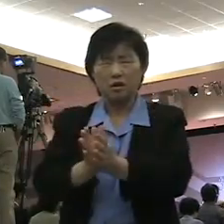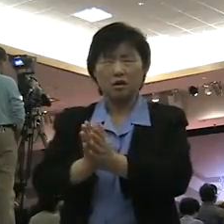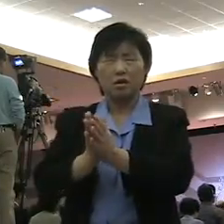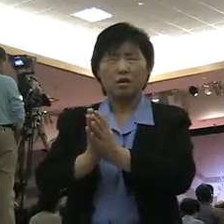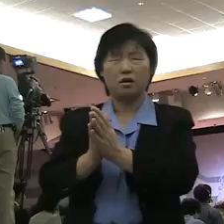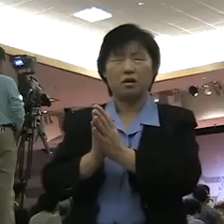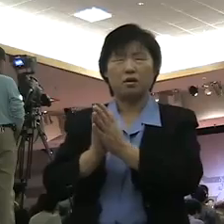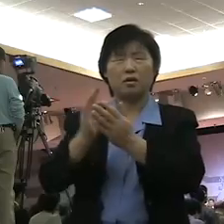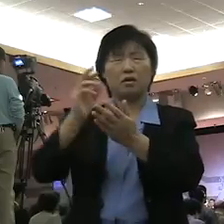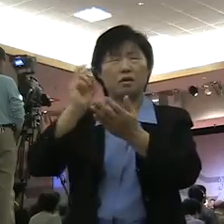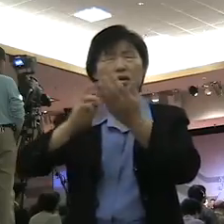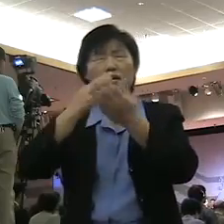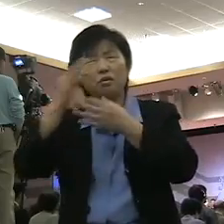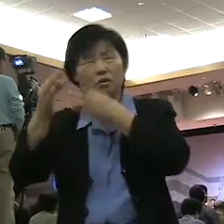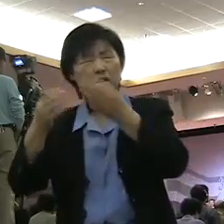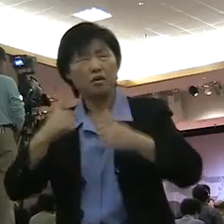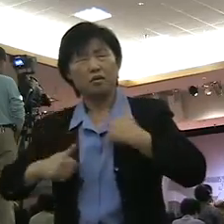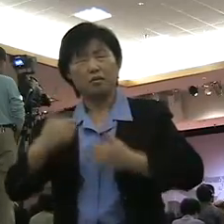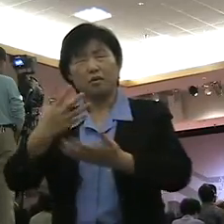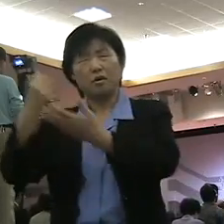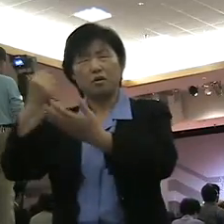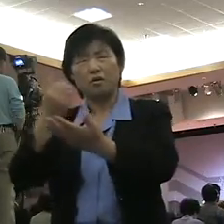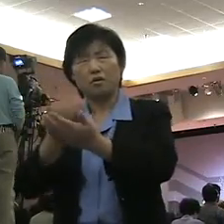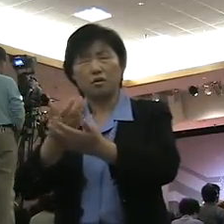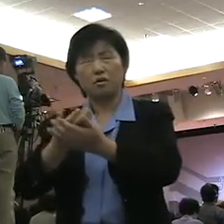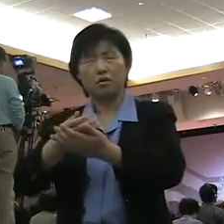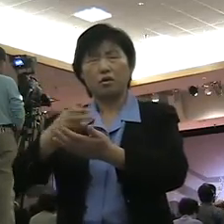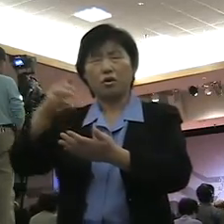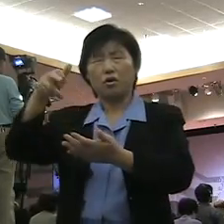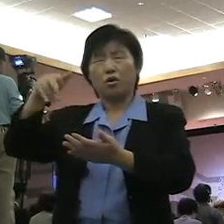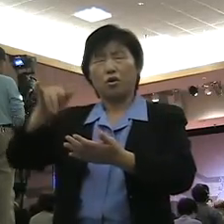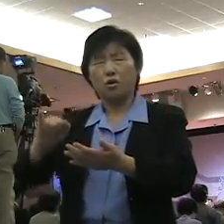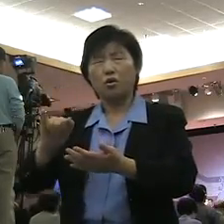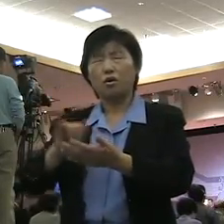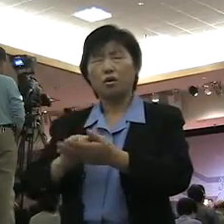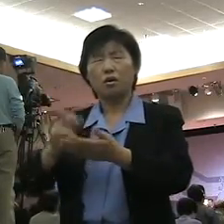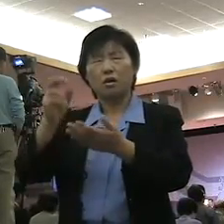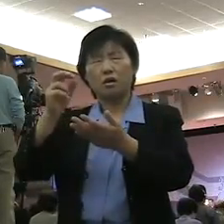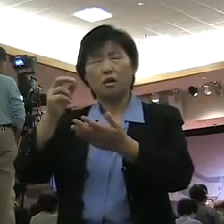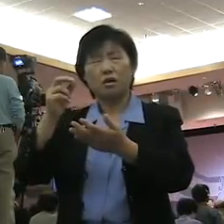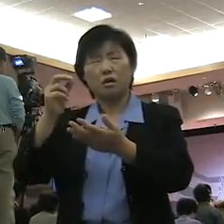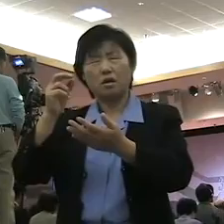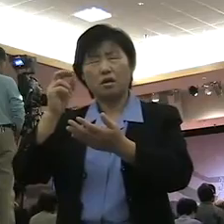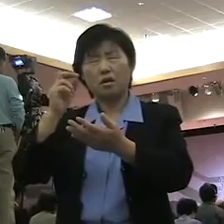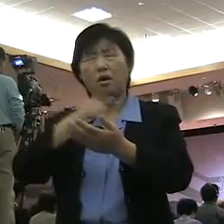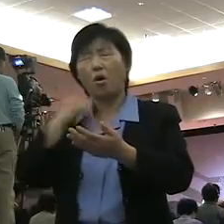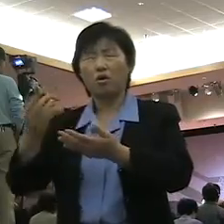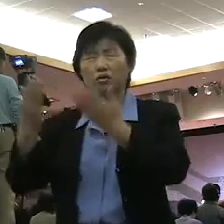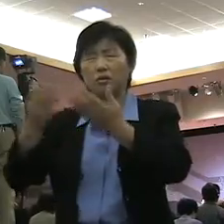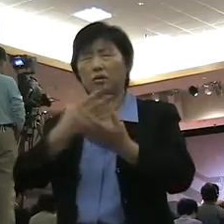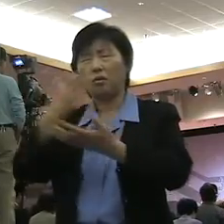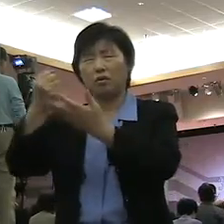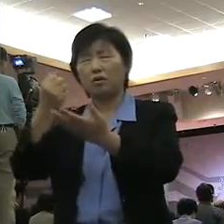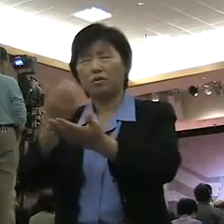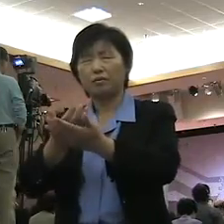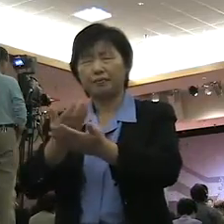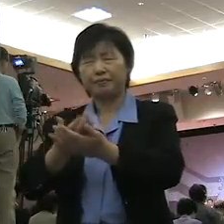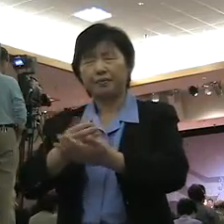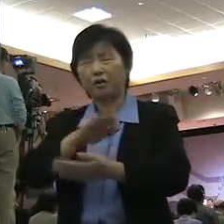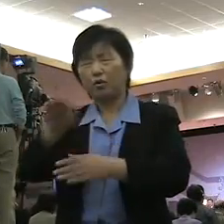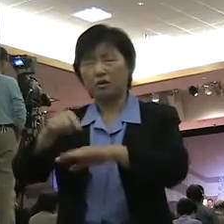소리를 기뻐 받아 주시옵소서. 셰키나 찬양팀의 헌신을 흠양하여 주시옵소서. 우리의